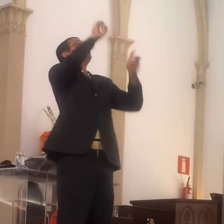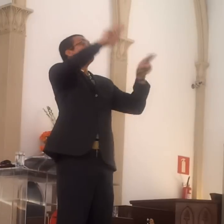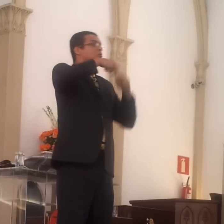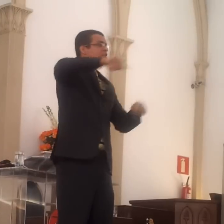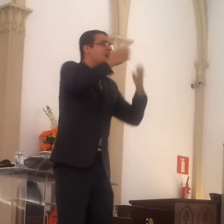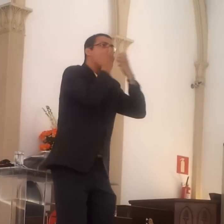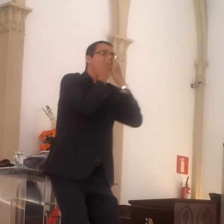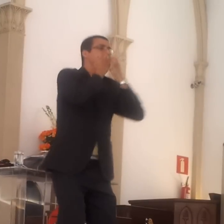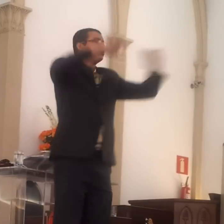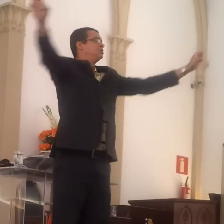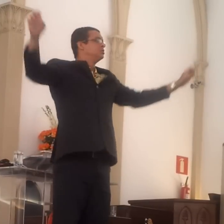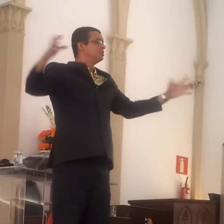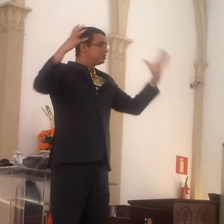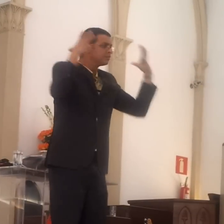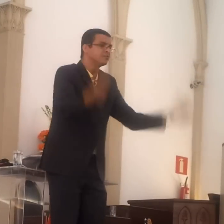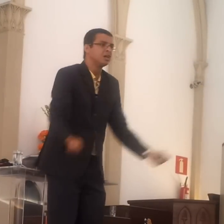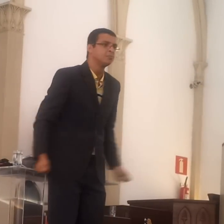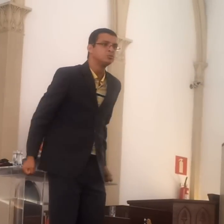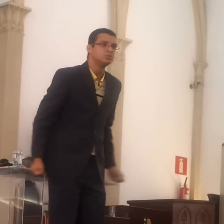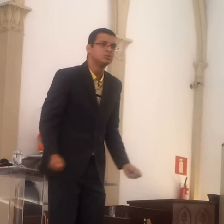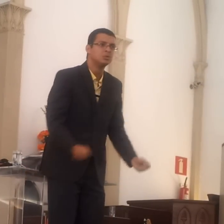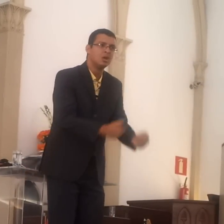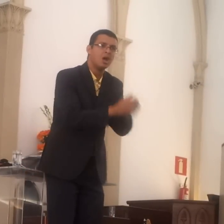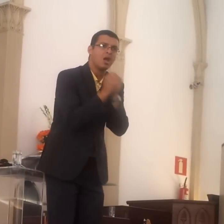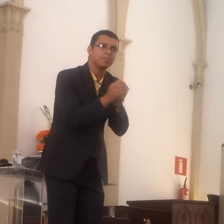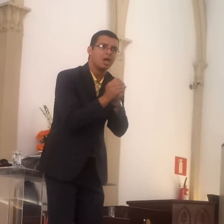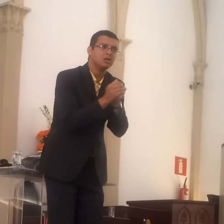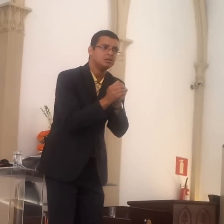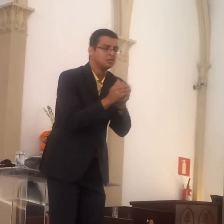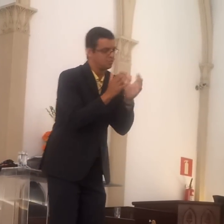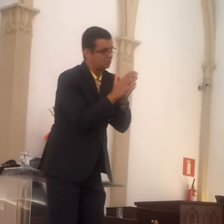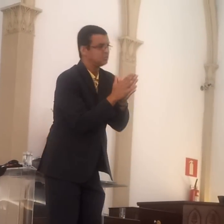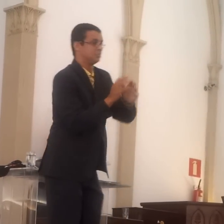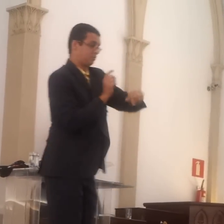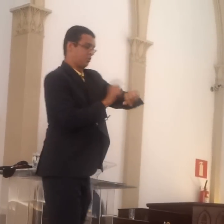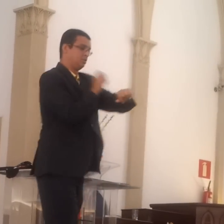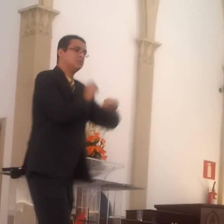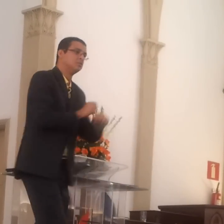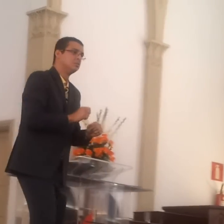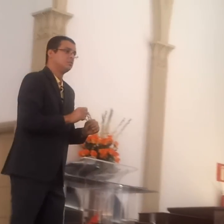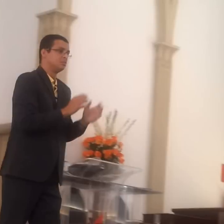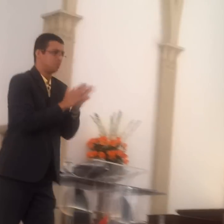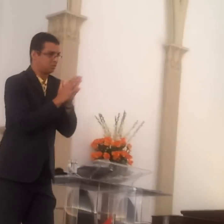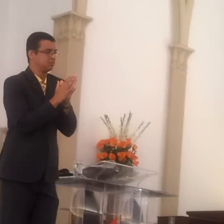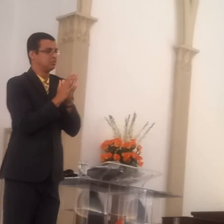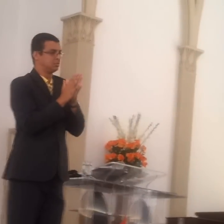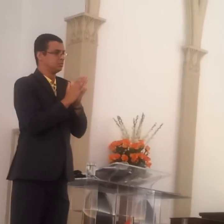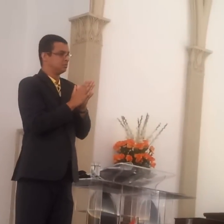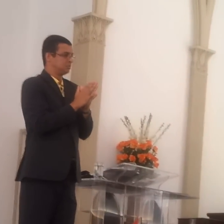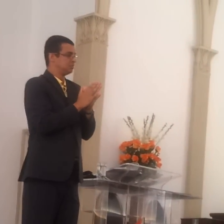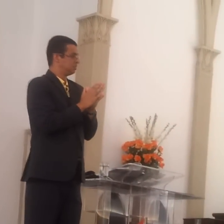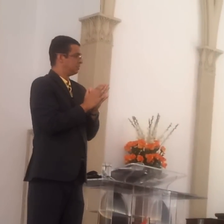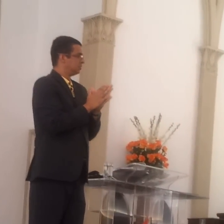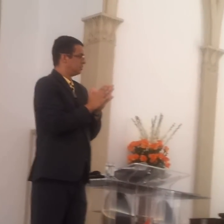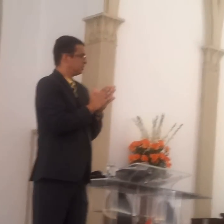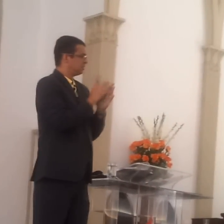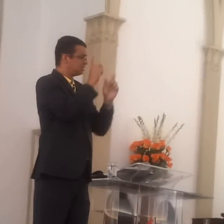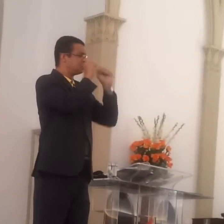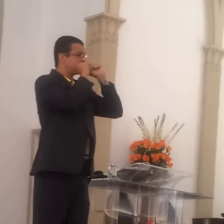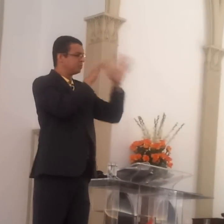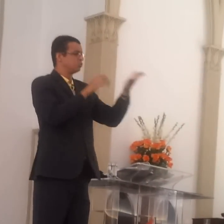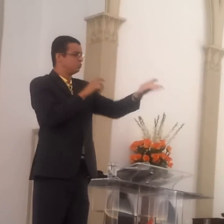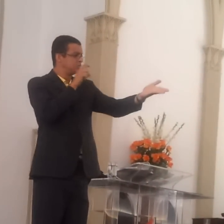Pedro então está fazendo as minhas quedas que Deus quer usar para você para evangelizar vamos juntos irmão, amém? vamos orar vamos orar para